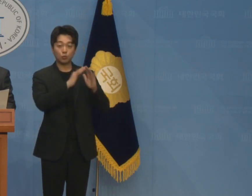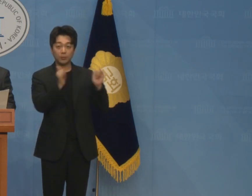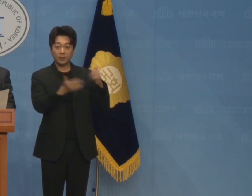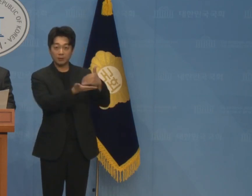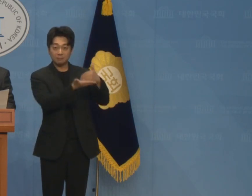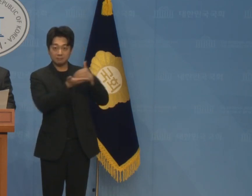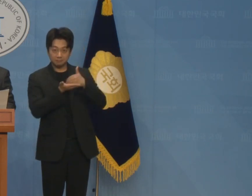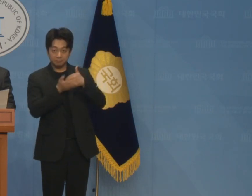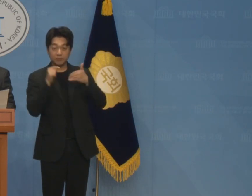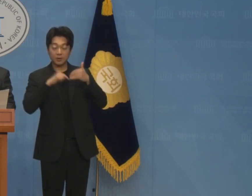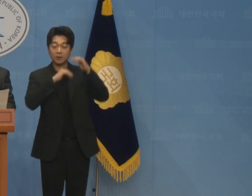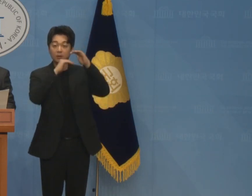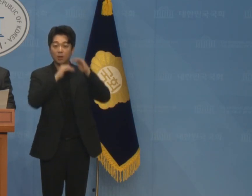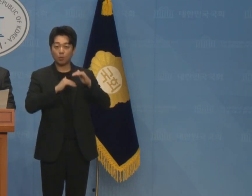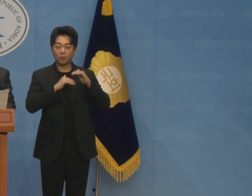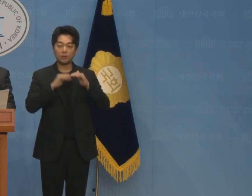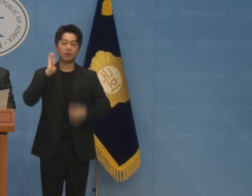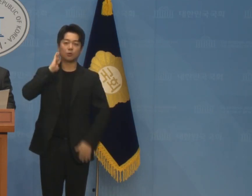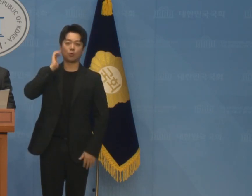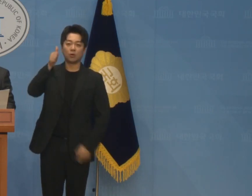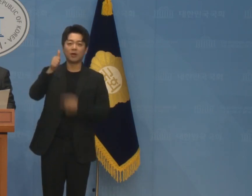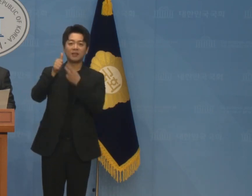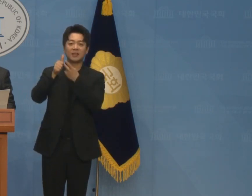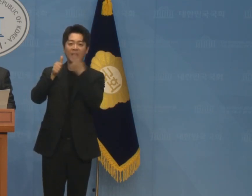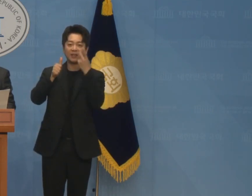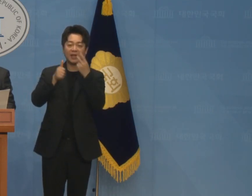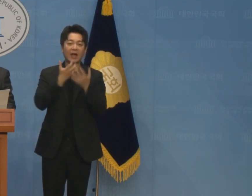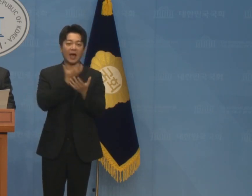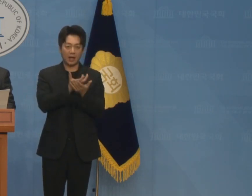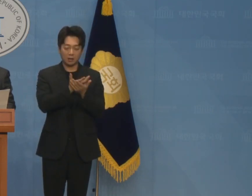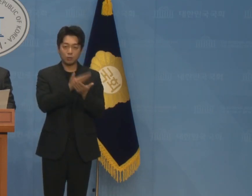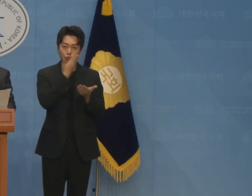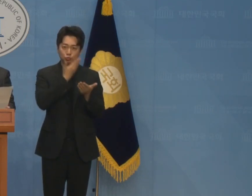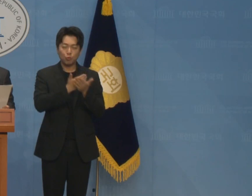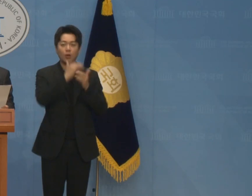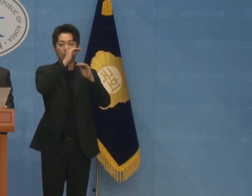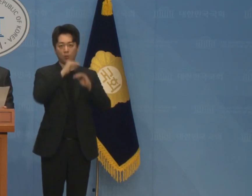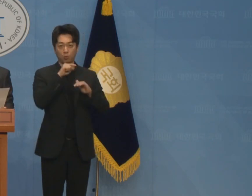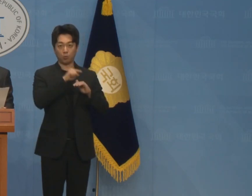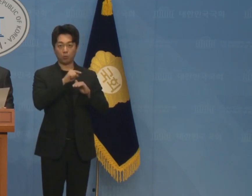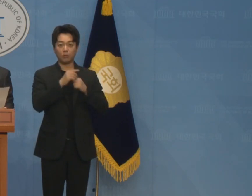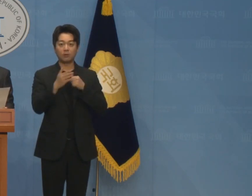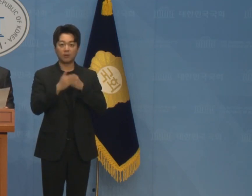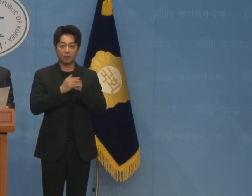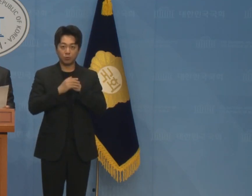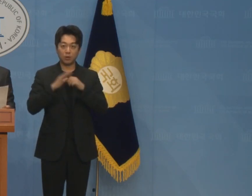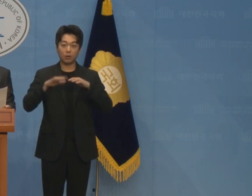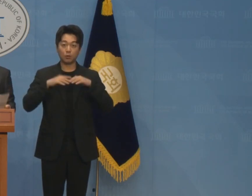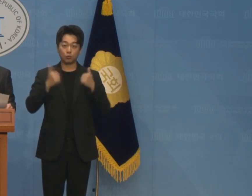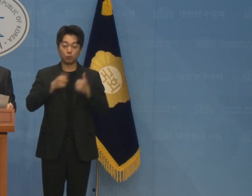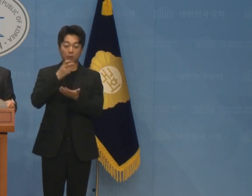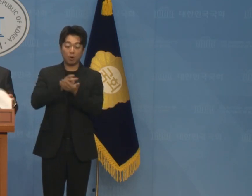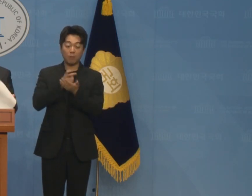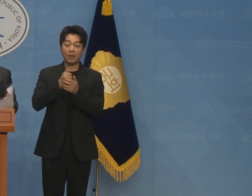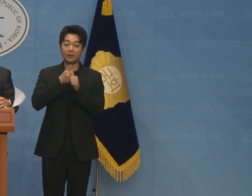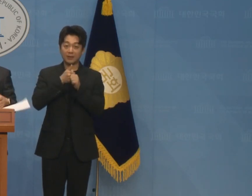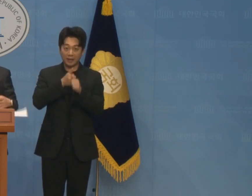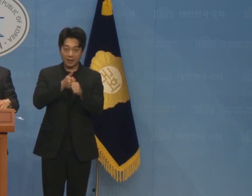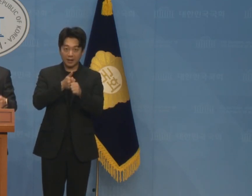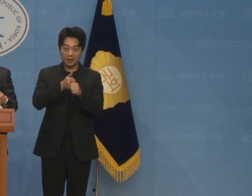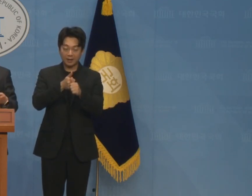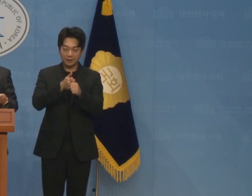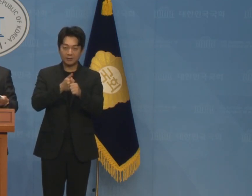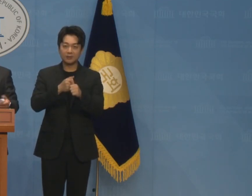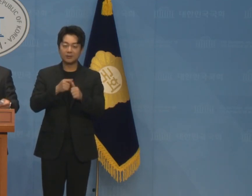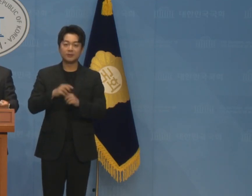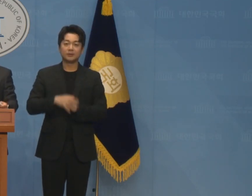매우 중대한 내용을 담고 있으므로 국회법 제65조에 따라 국회 증언 감정법이